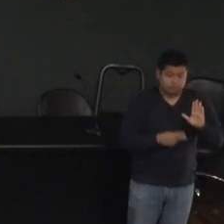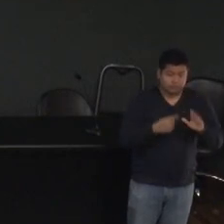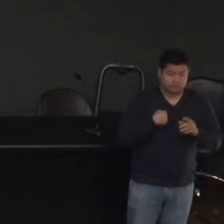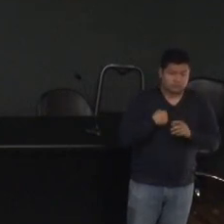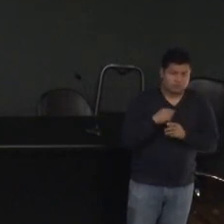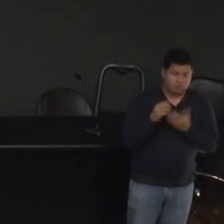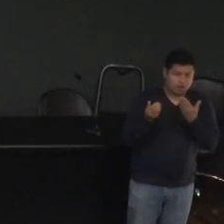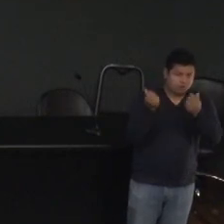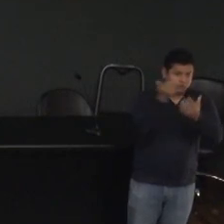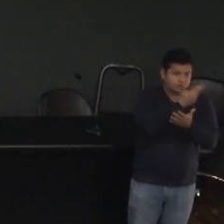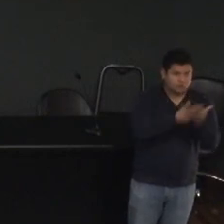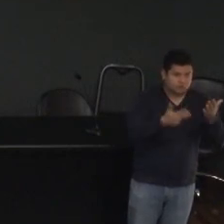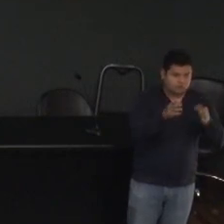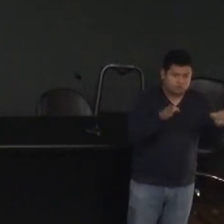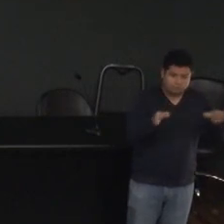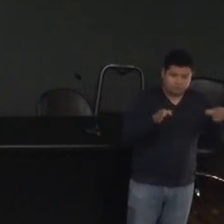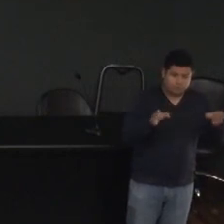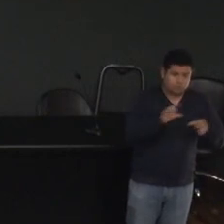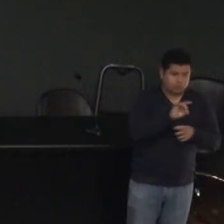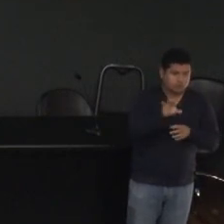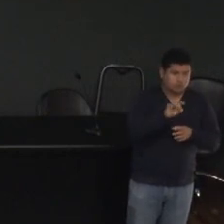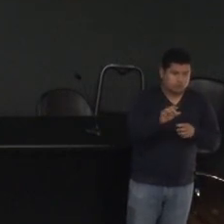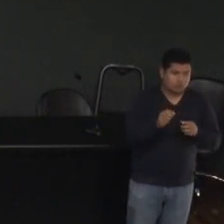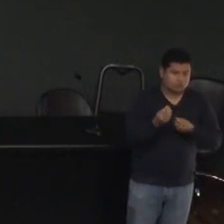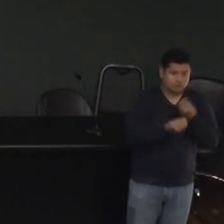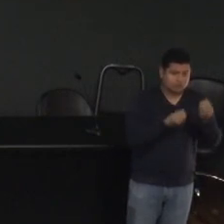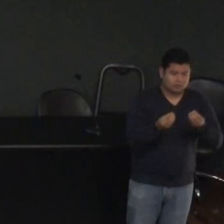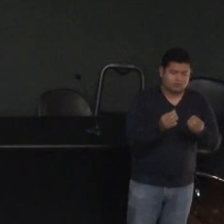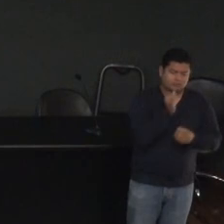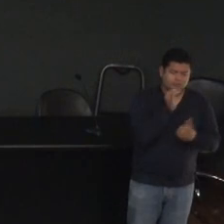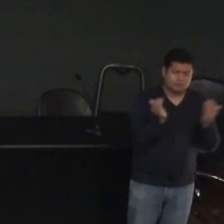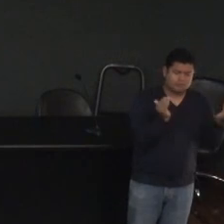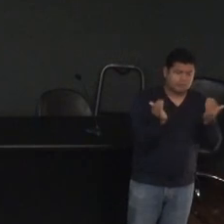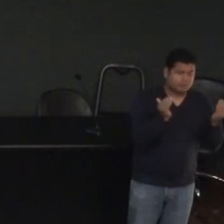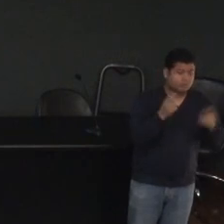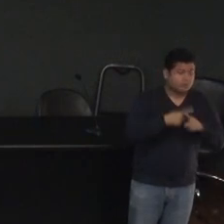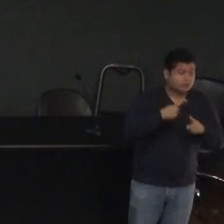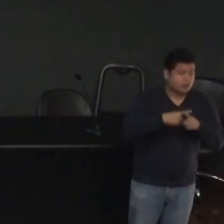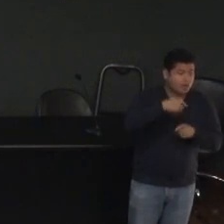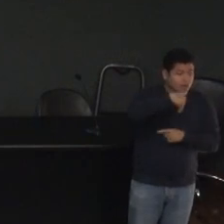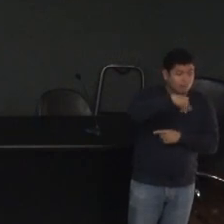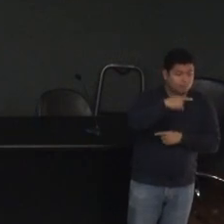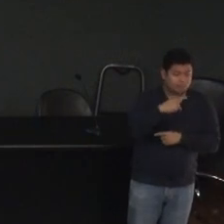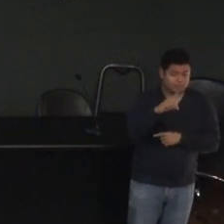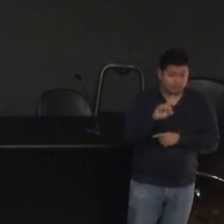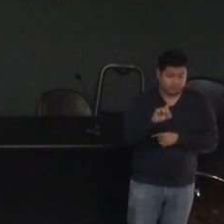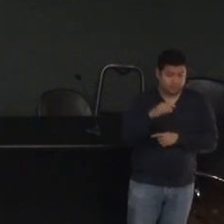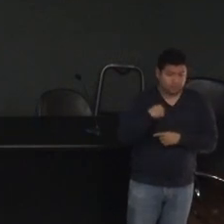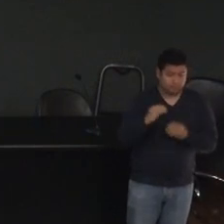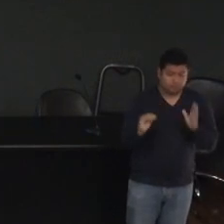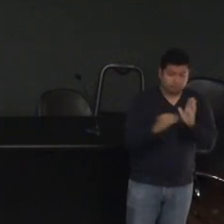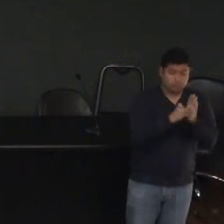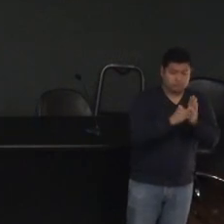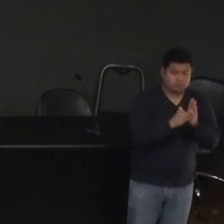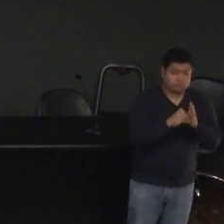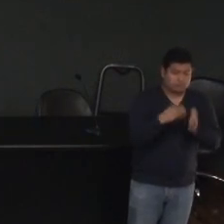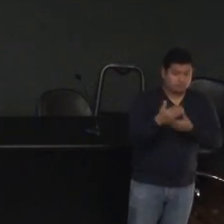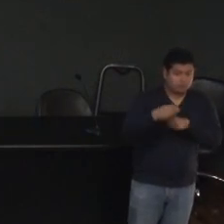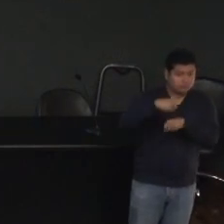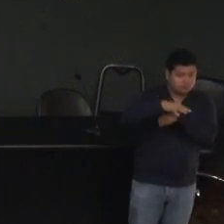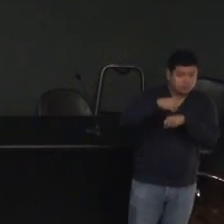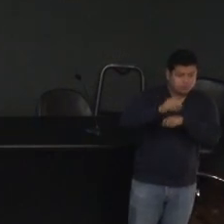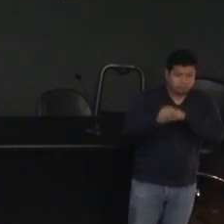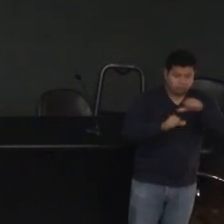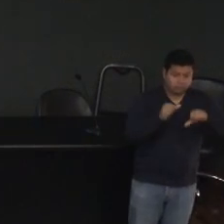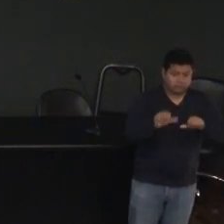que eu trouxe ali os prazos e etc são minutas então a npd publicou essa minuta recebeu as sugestões de melhoria